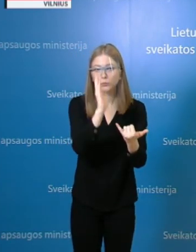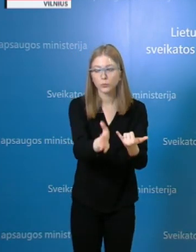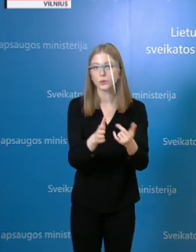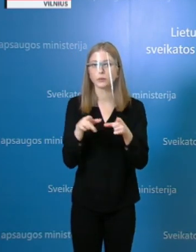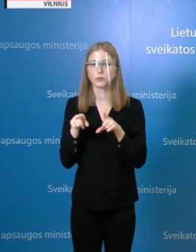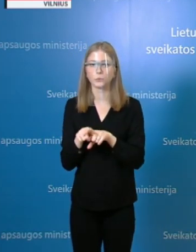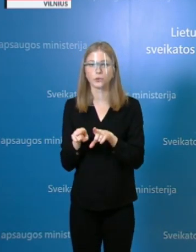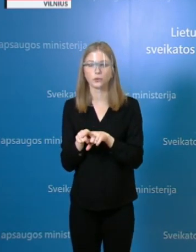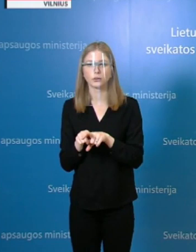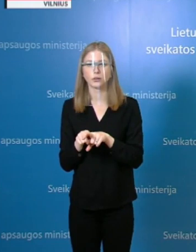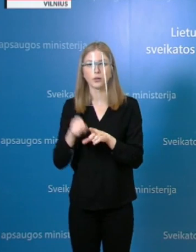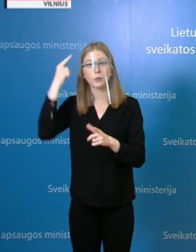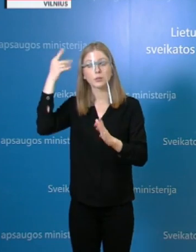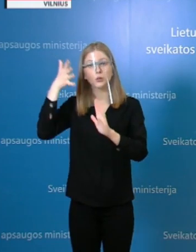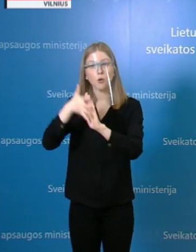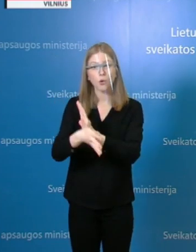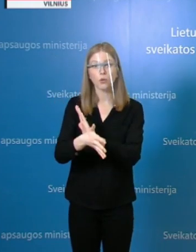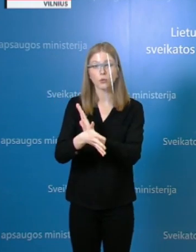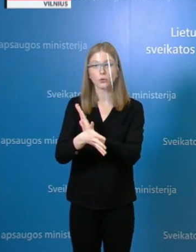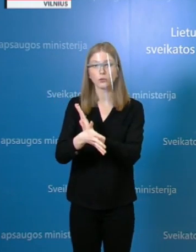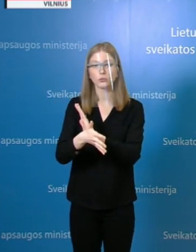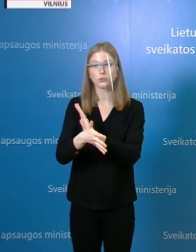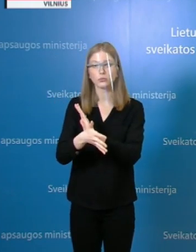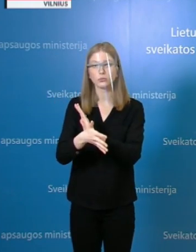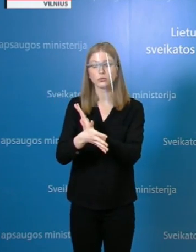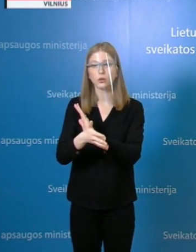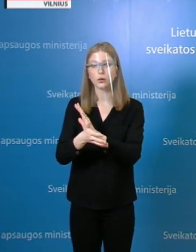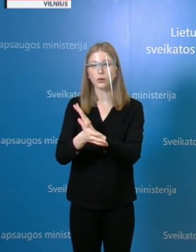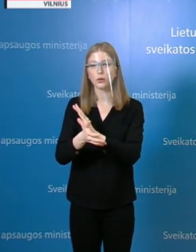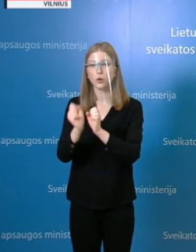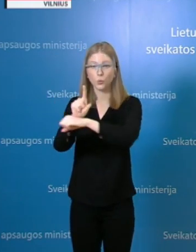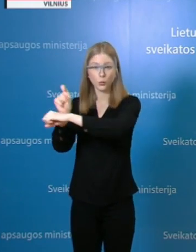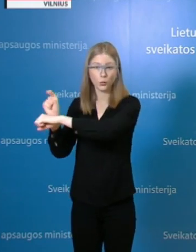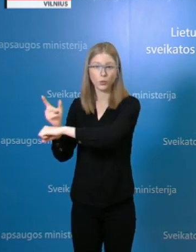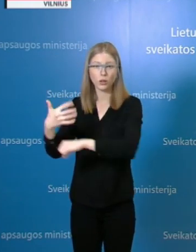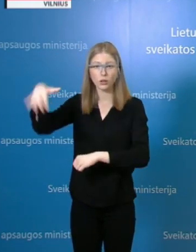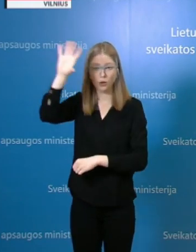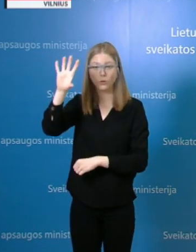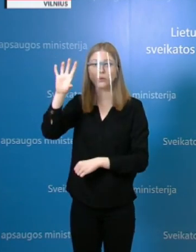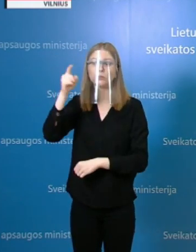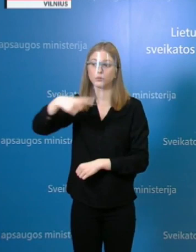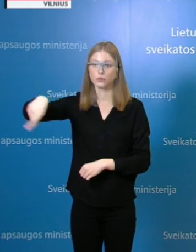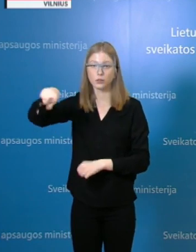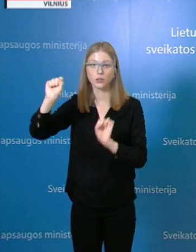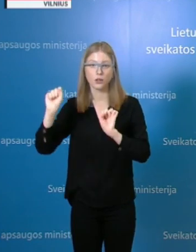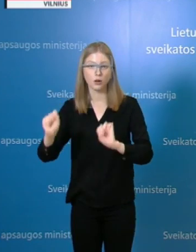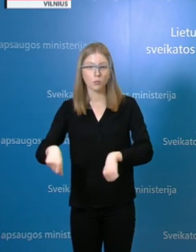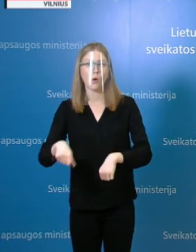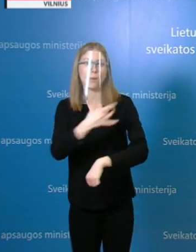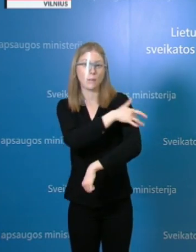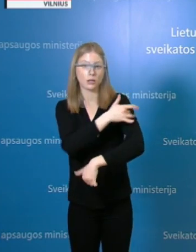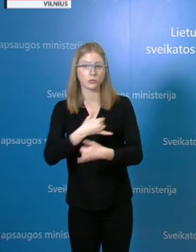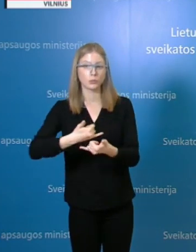daugiau psichologų, kurie galėtų teikti konsultacijas, kurios yra būtinos, asmenim, kurie susiduria